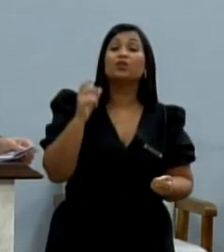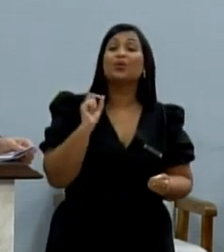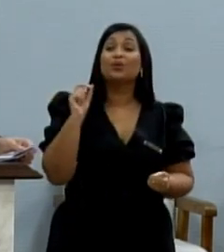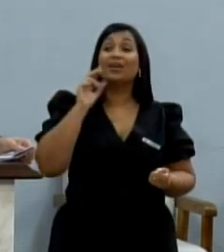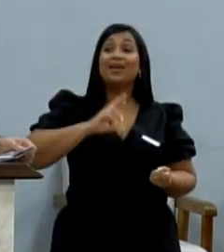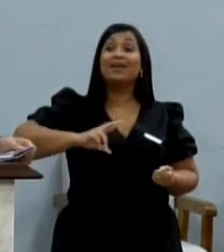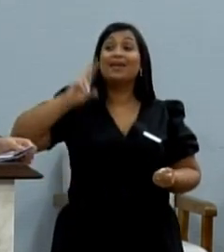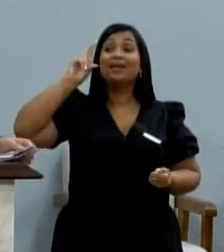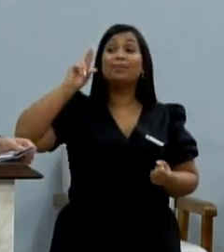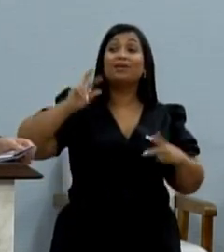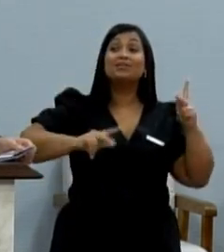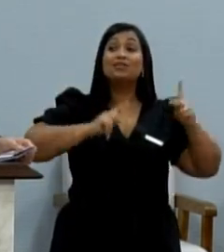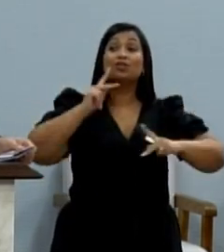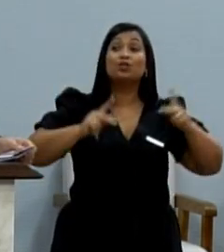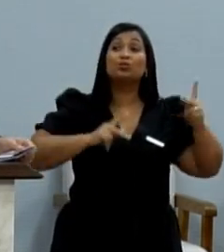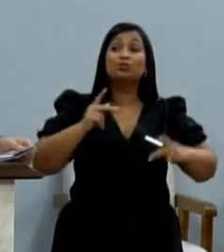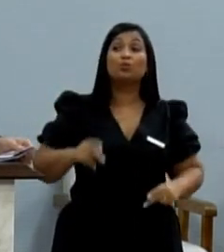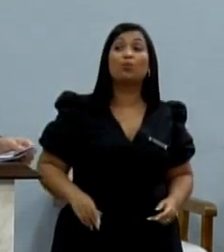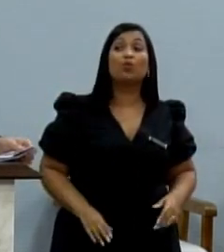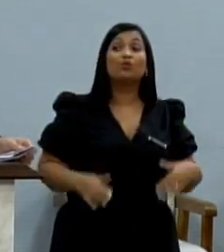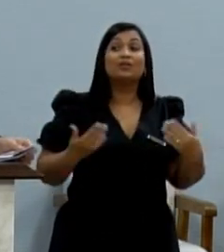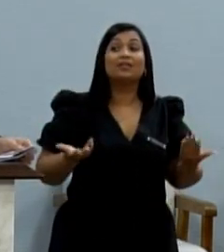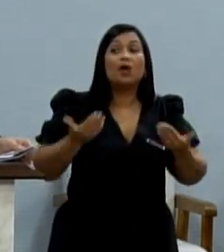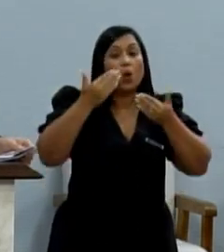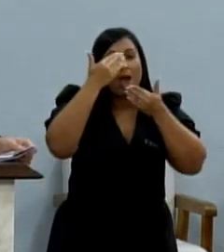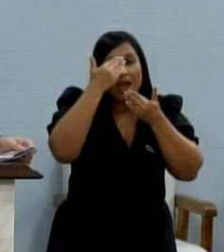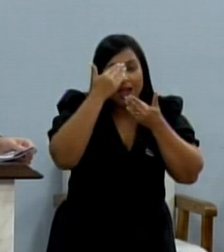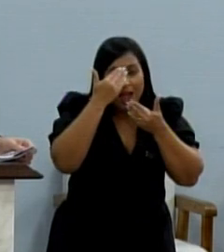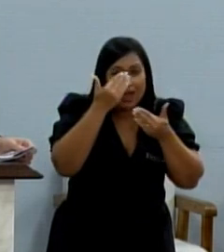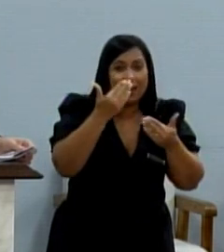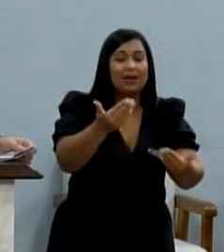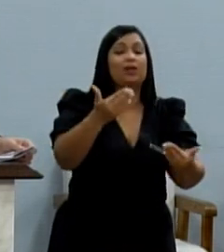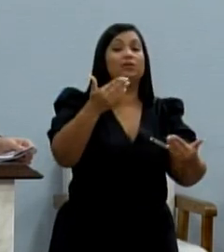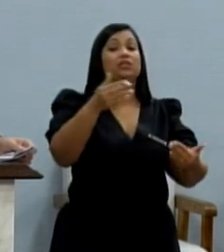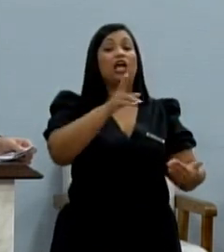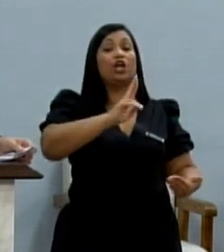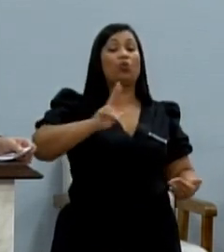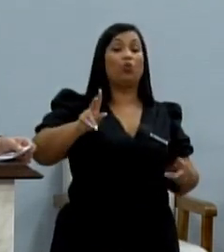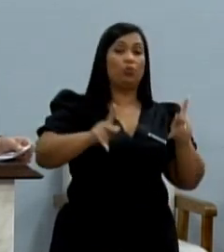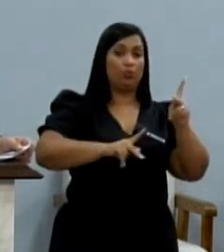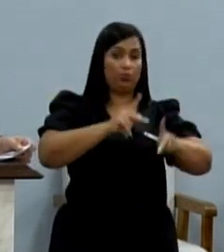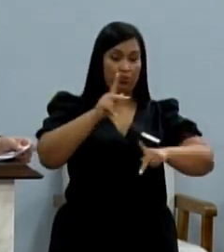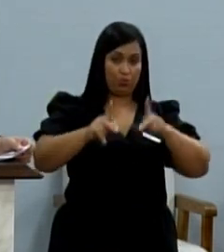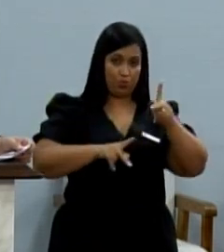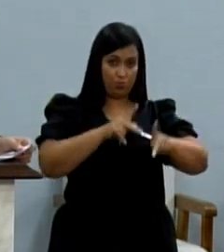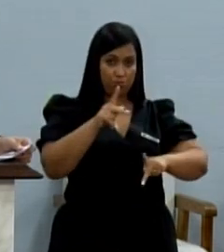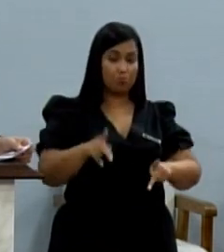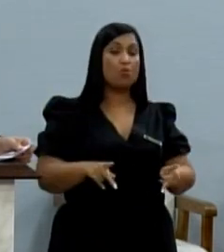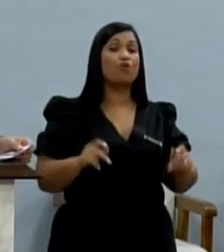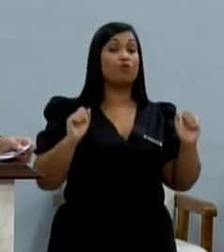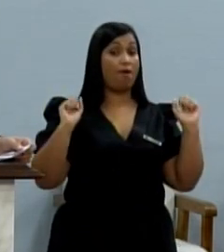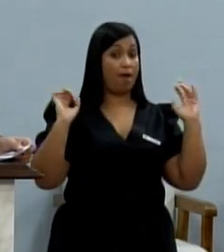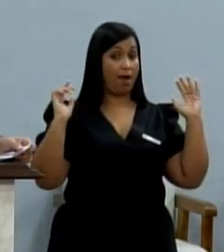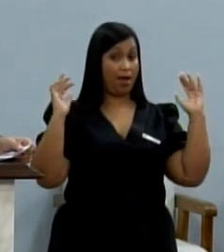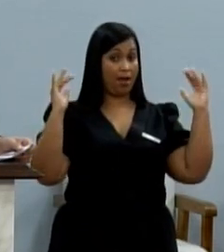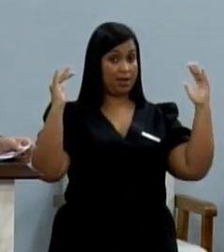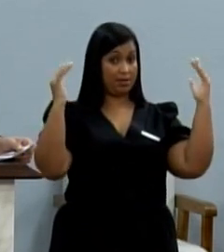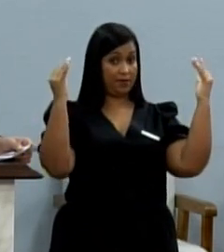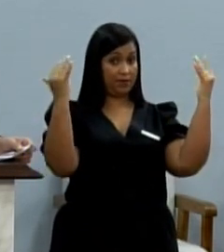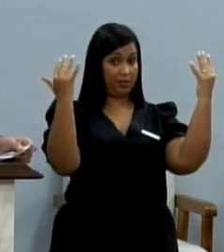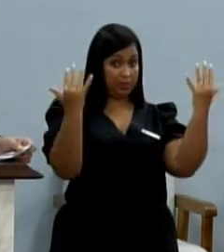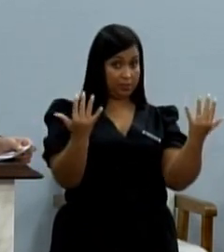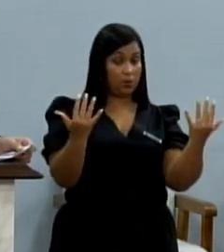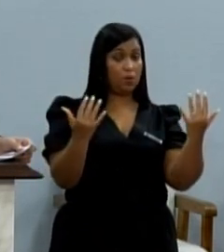um representante do povo então agradecer Eu agradeço em nome do povo a revitalização da praça